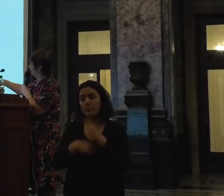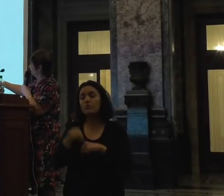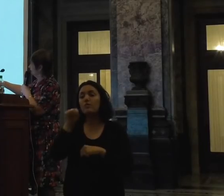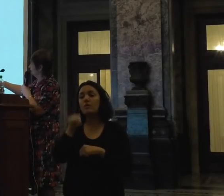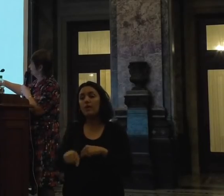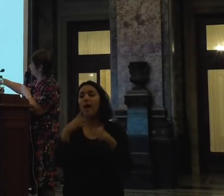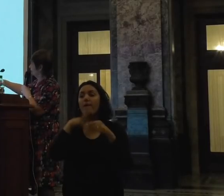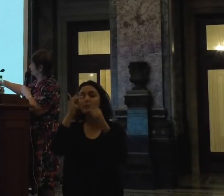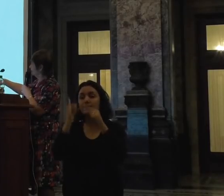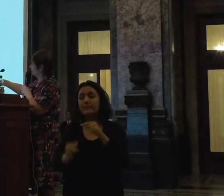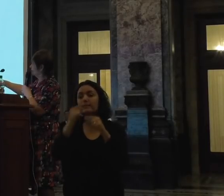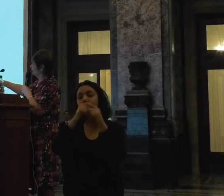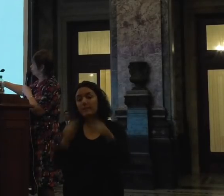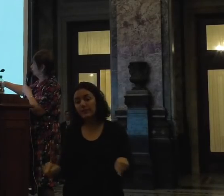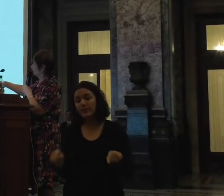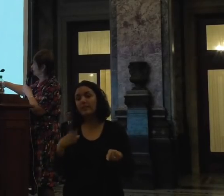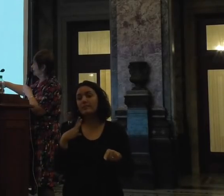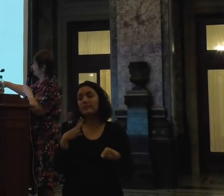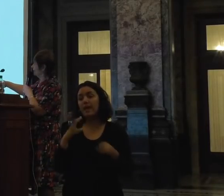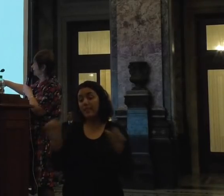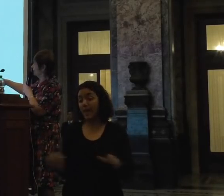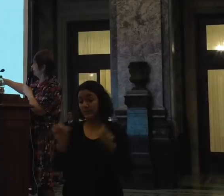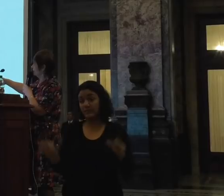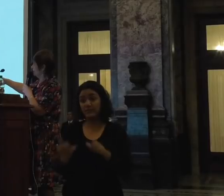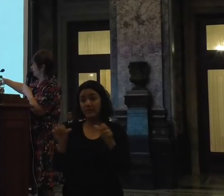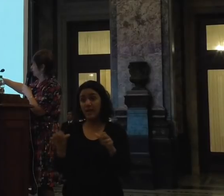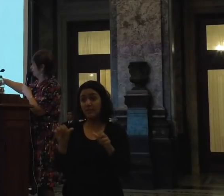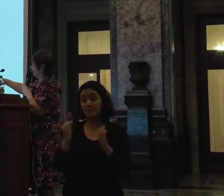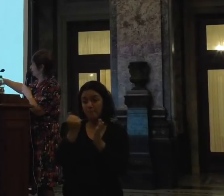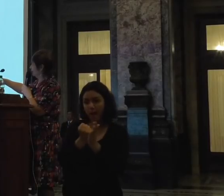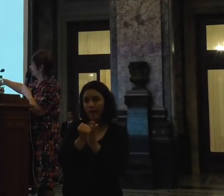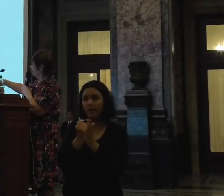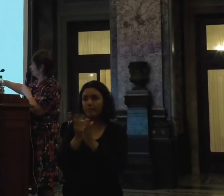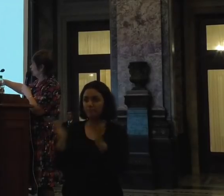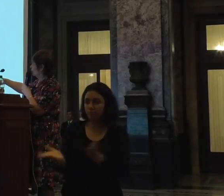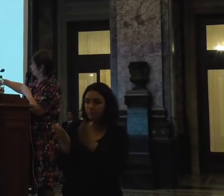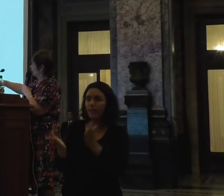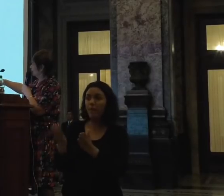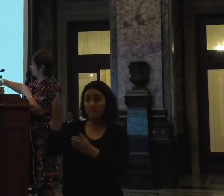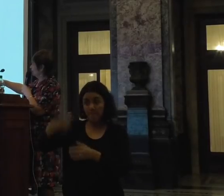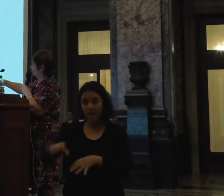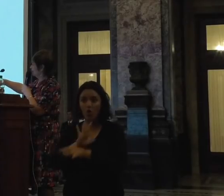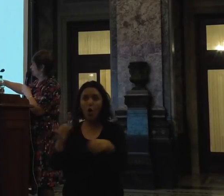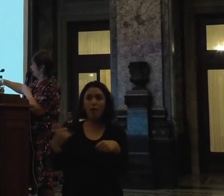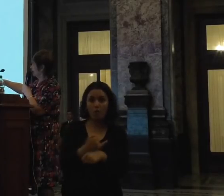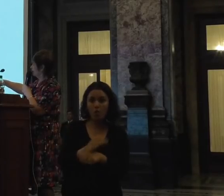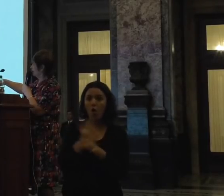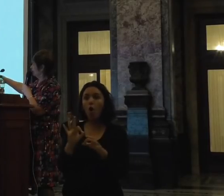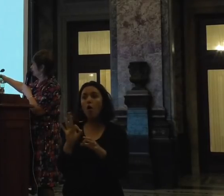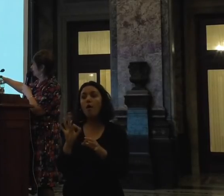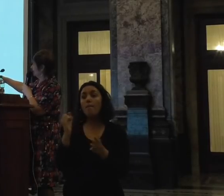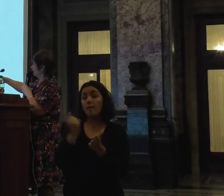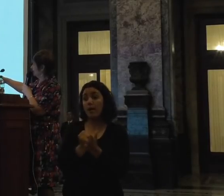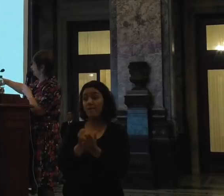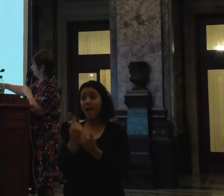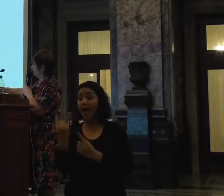la diferencia de actividad cuando hay una clave válida menos la inválida. Cuando la clave se presenta algo